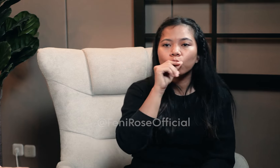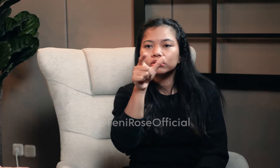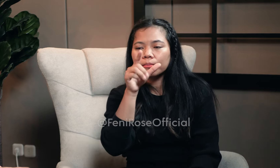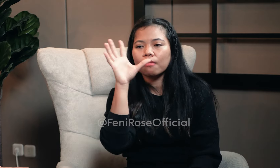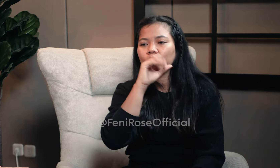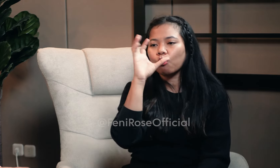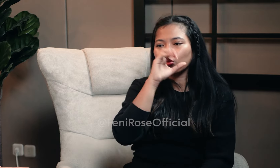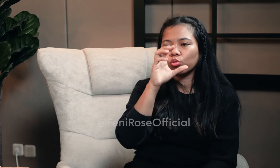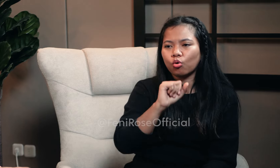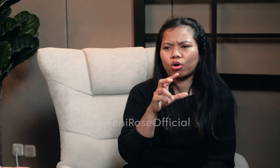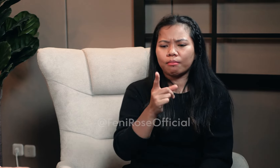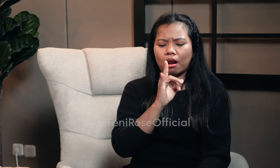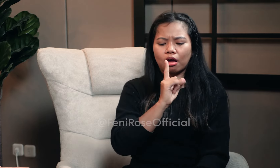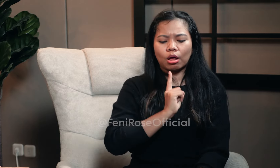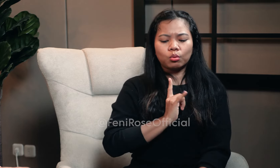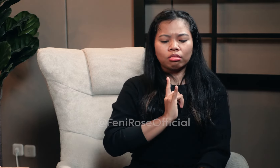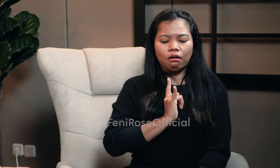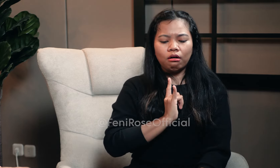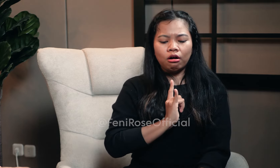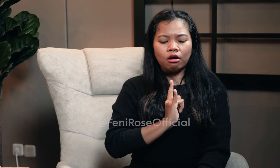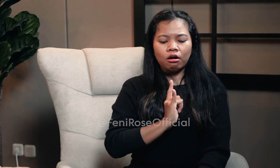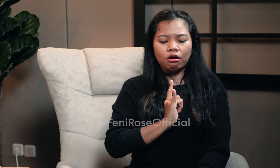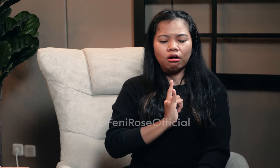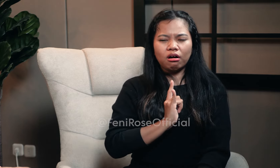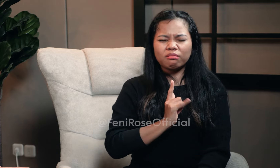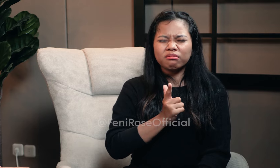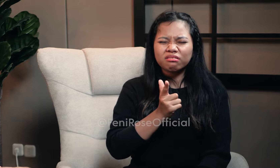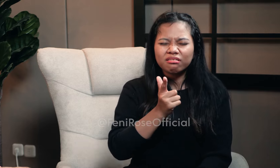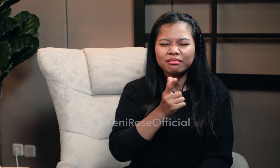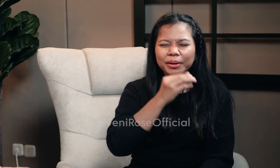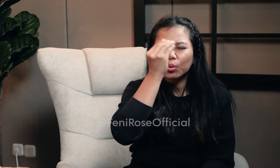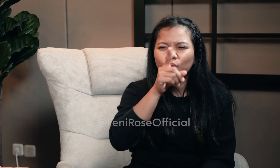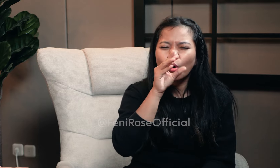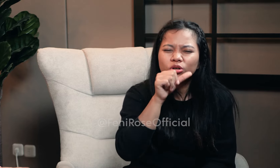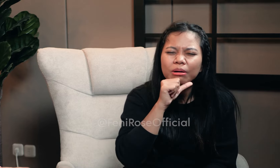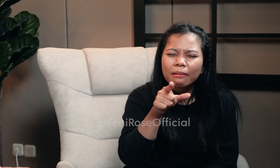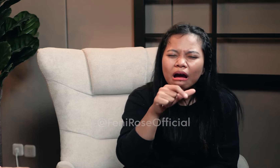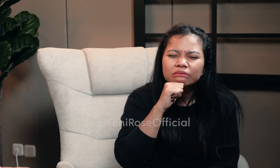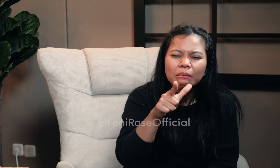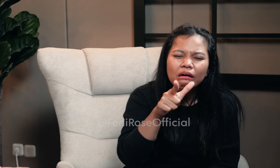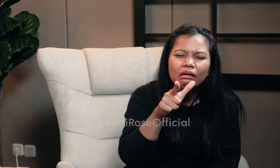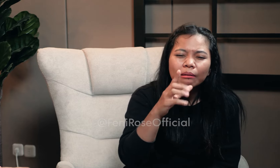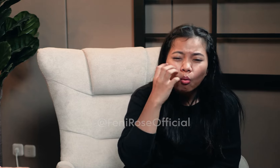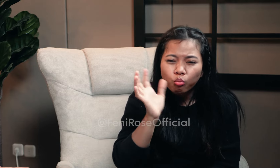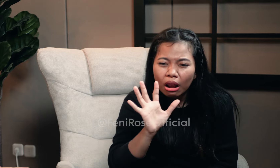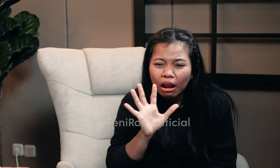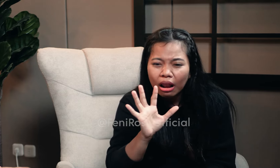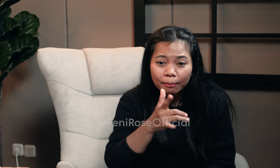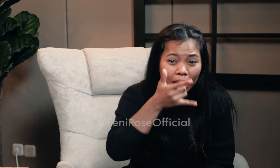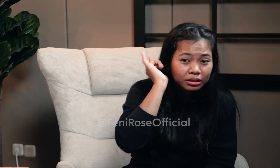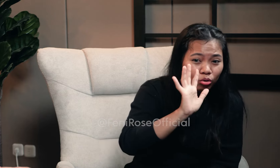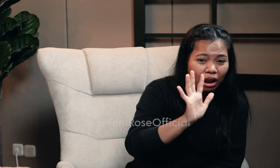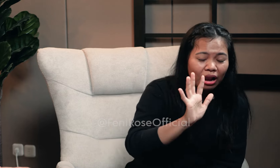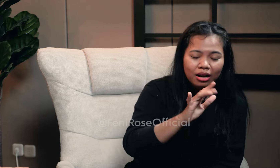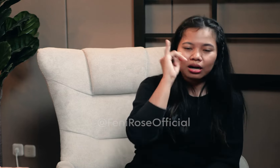Oh siapa yang sedang berbicara kalau satu orang saja sih kayak bingung itu siapa sih yang ngomong kayak Pak prab